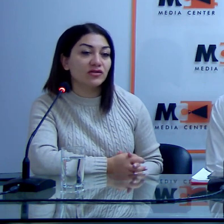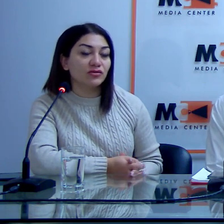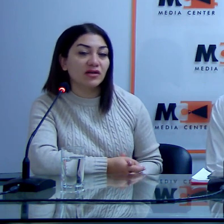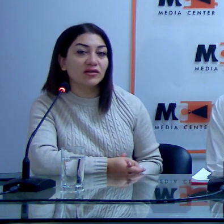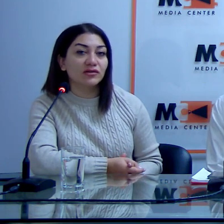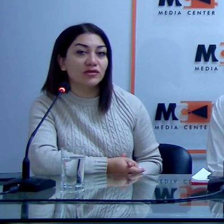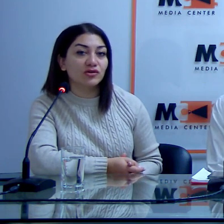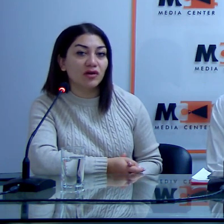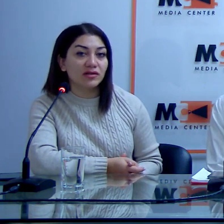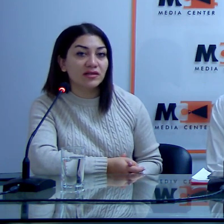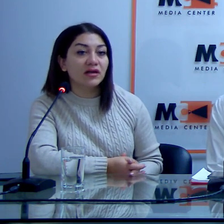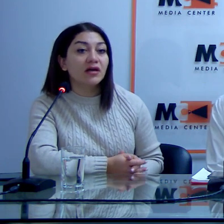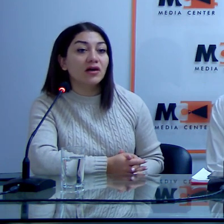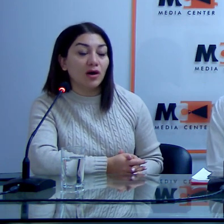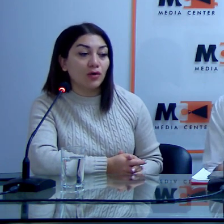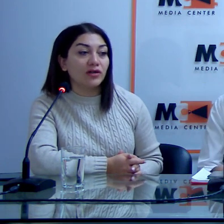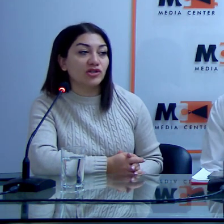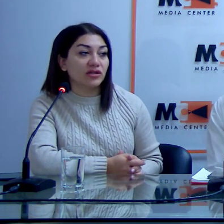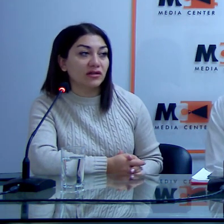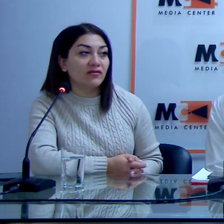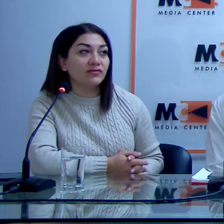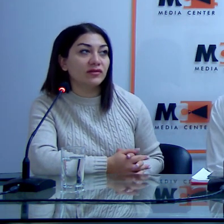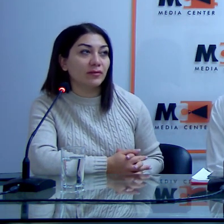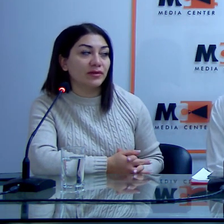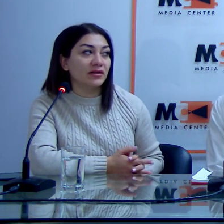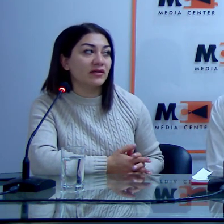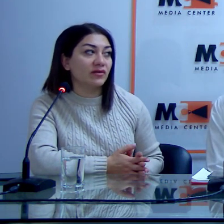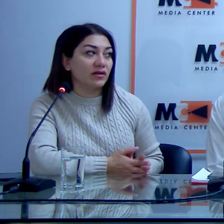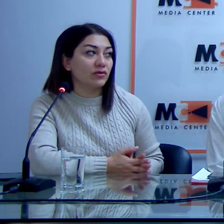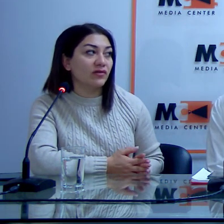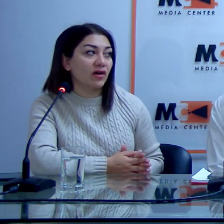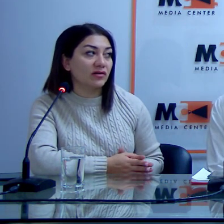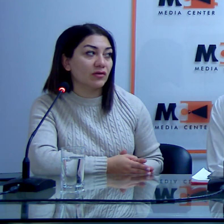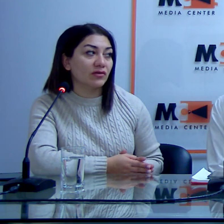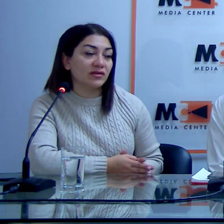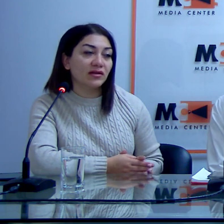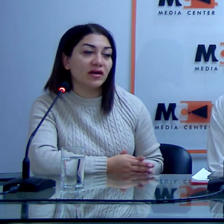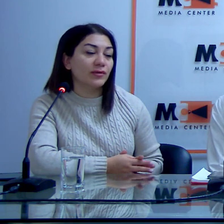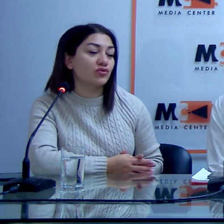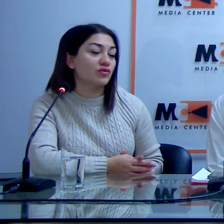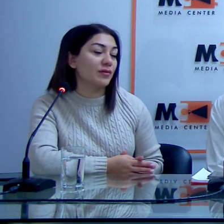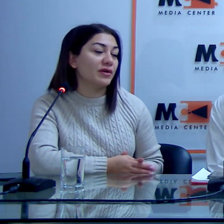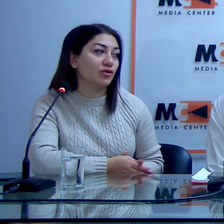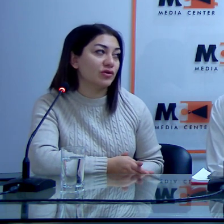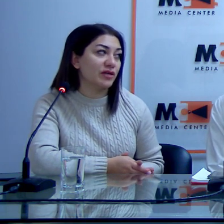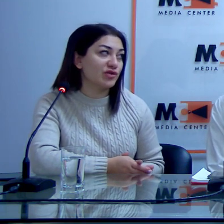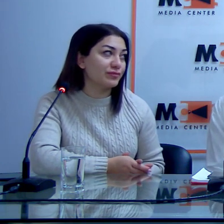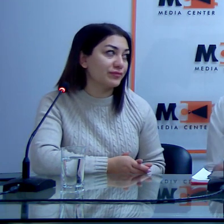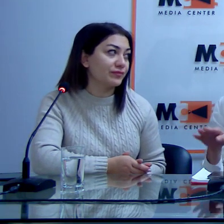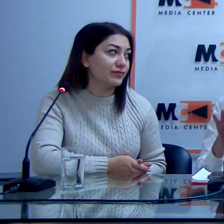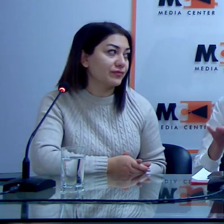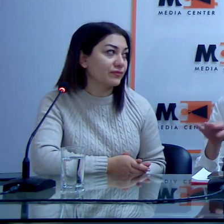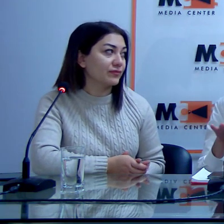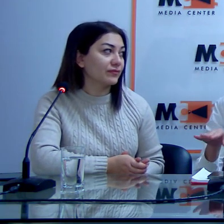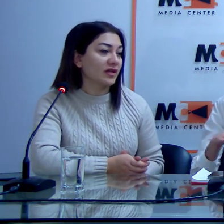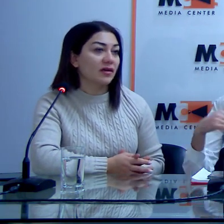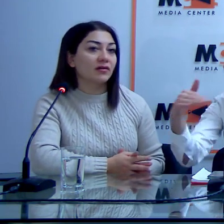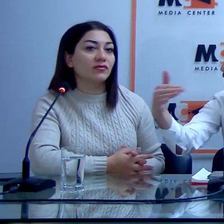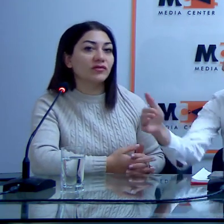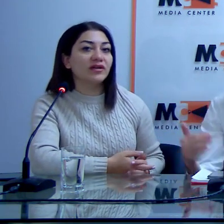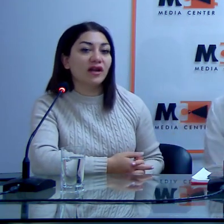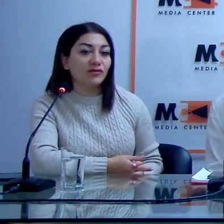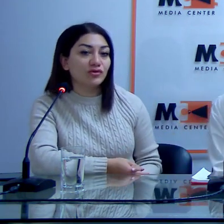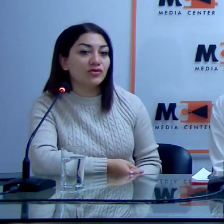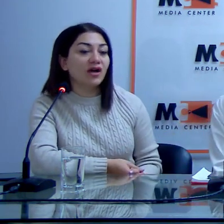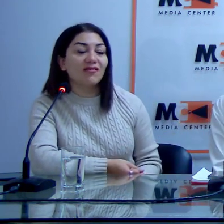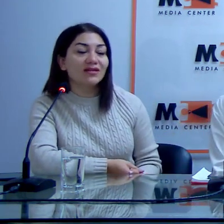ինֆորմացիայի, լսողության խնդիր ունեցող անձինք կարող են շատ լավ դիրապետել եւ գրելուն եւ կարդալուն։ Խնդիրը կարում է ուսուցման մեթոդի մեջ։